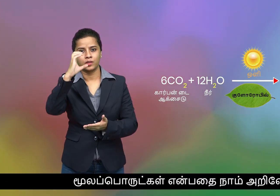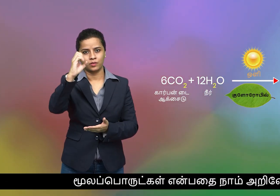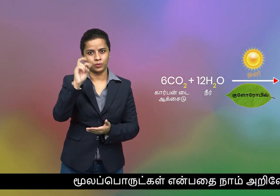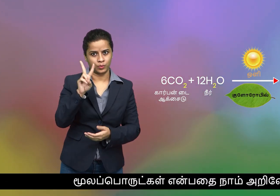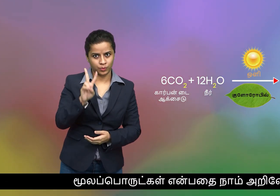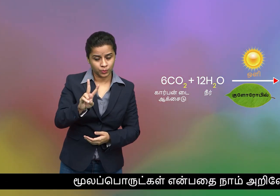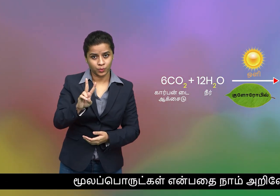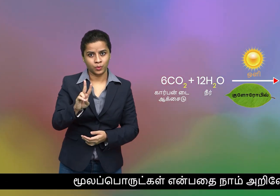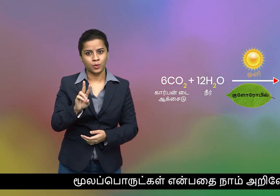மூலப்பொருட்கள் என்பதை நாம் அறிவோம்.